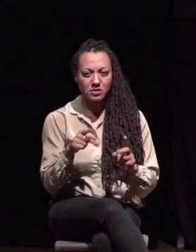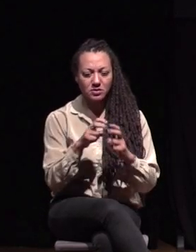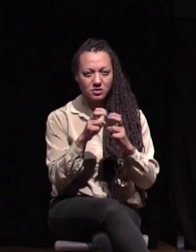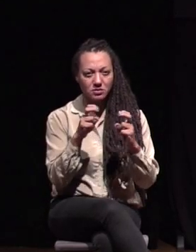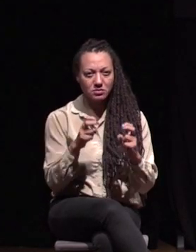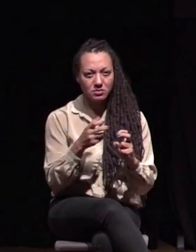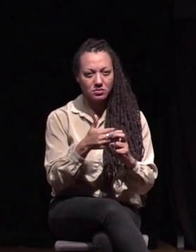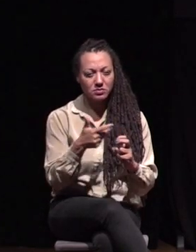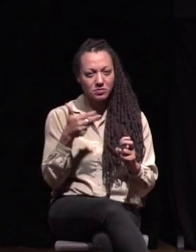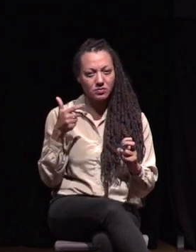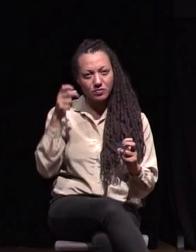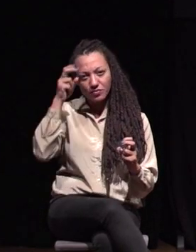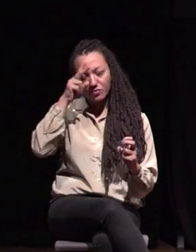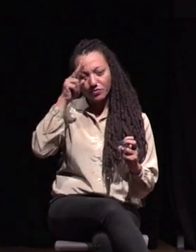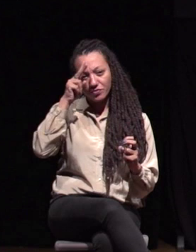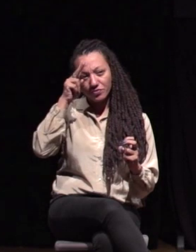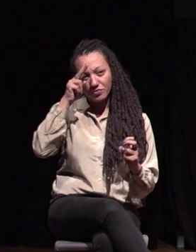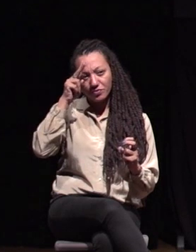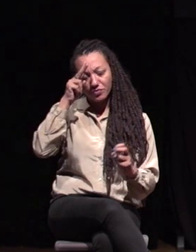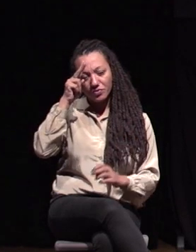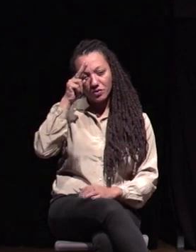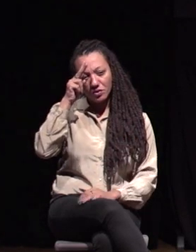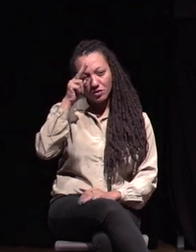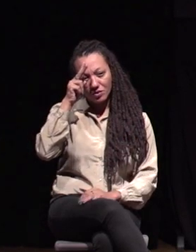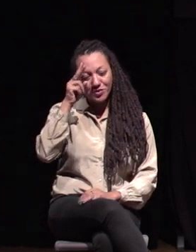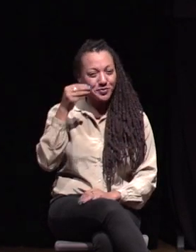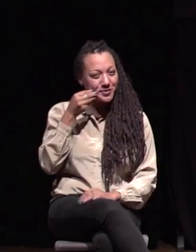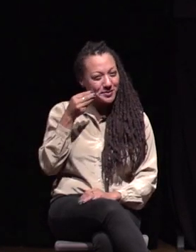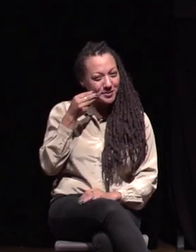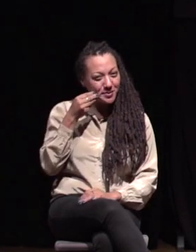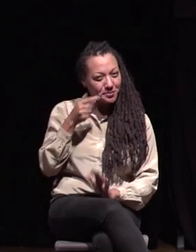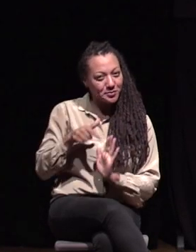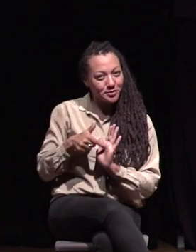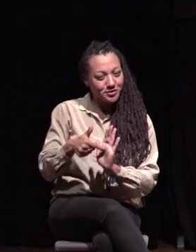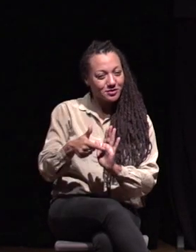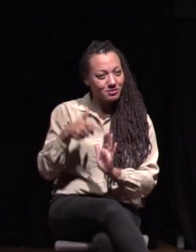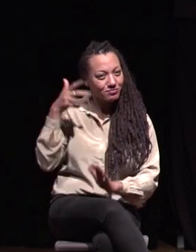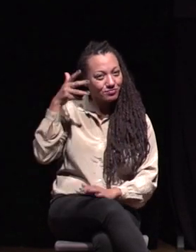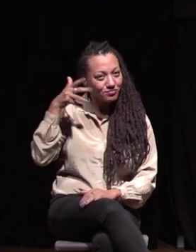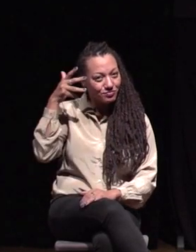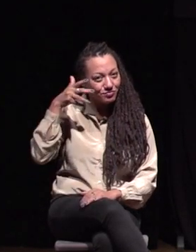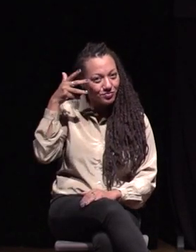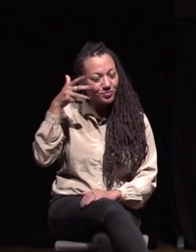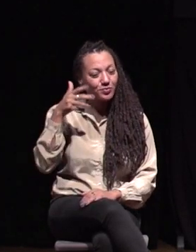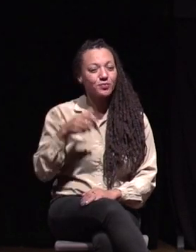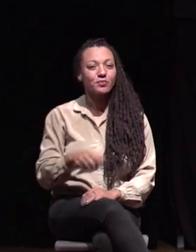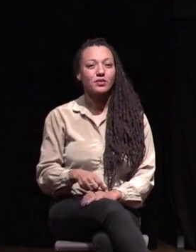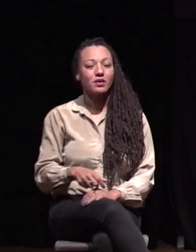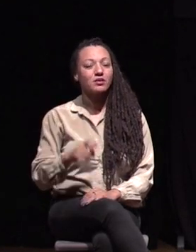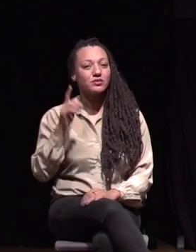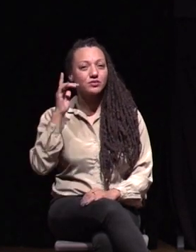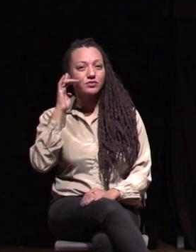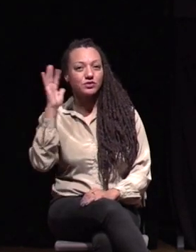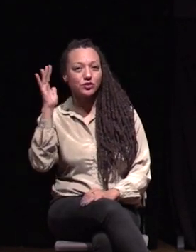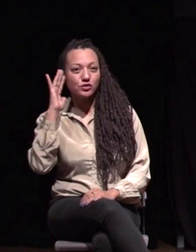historicamente, isso que eu procurei mostrar no texto, não só do ponto de vista